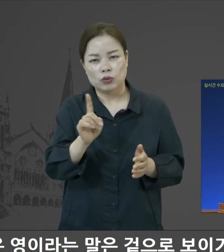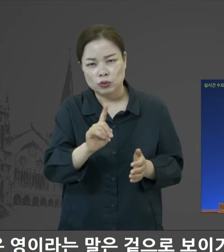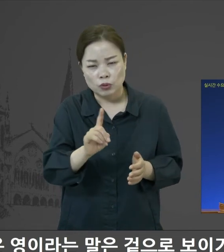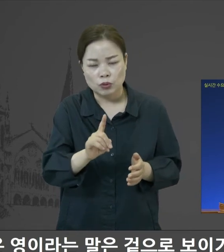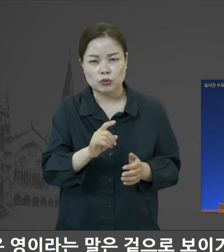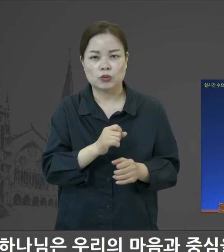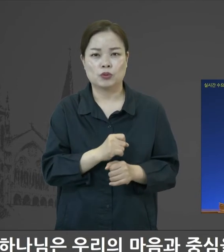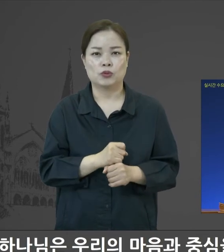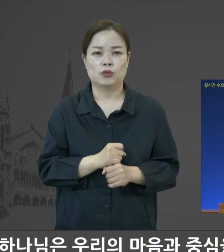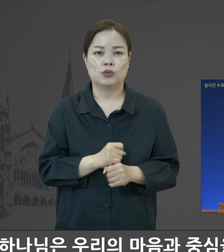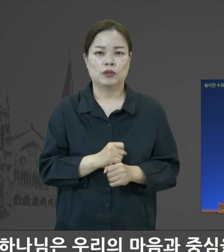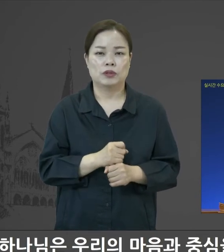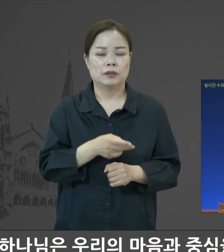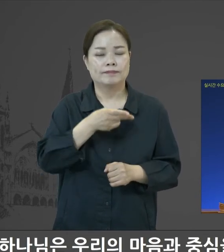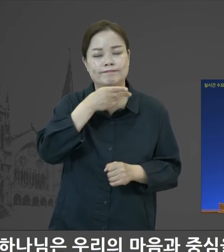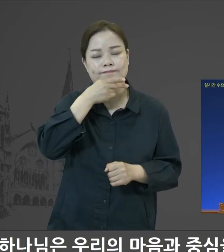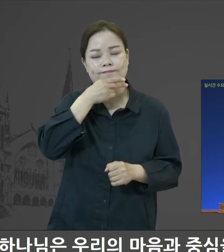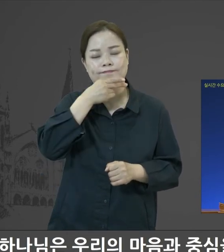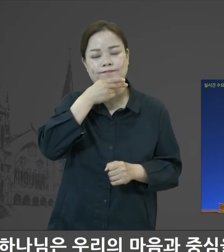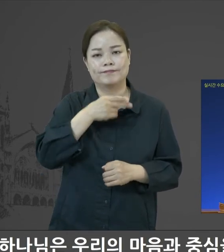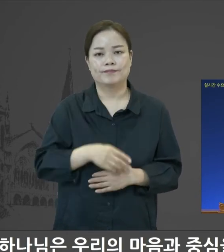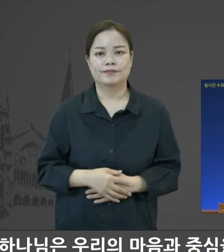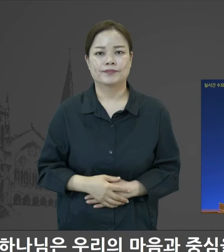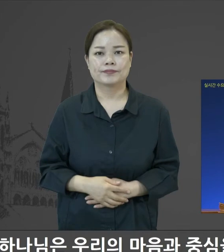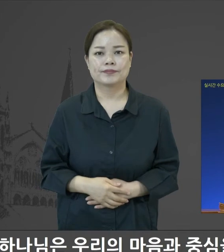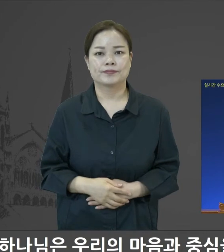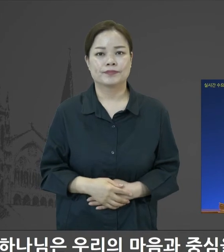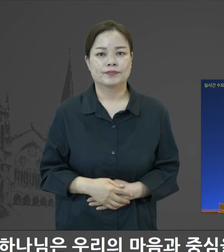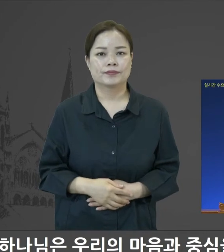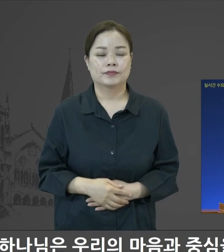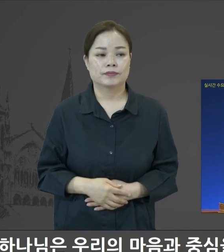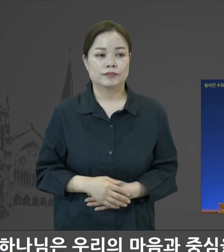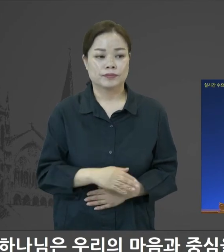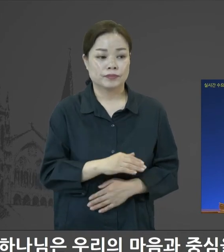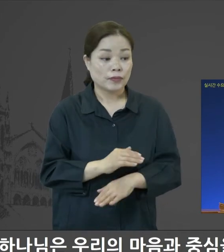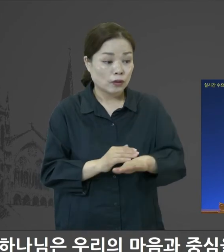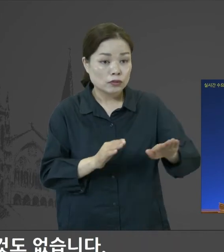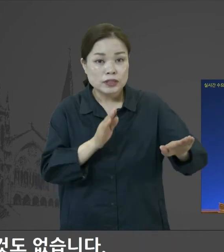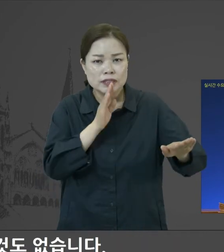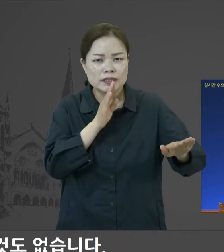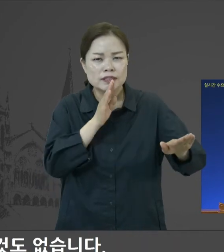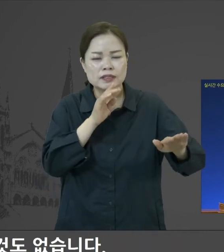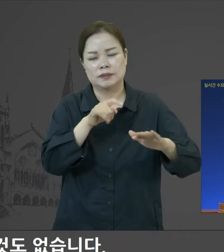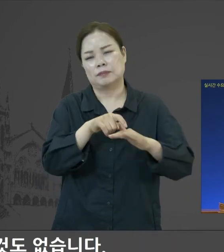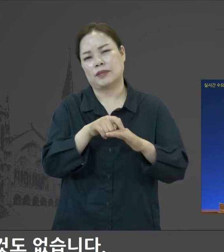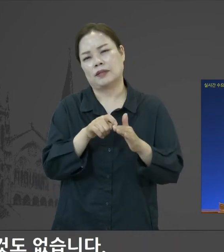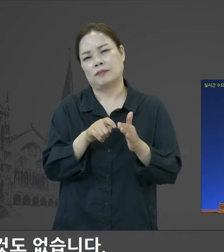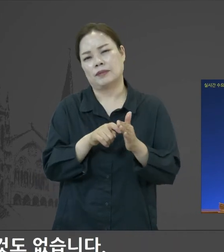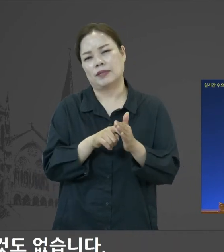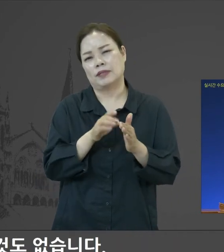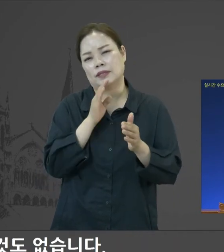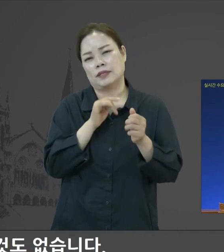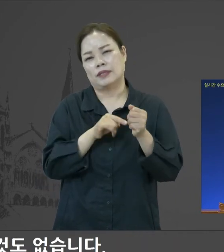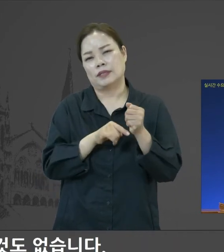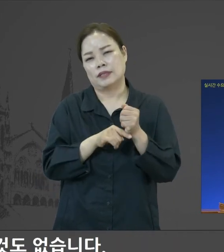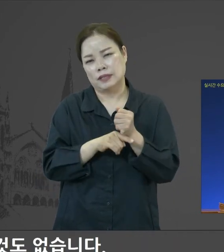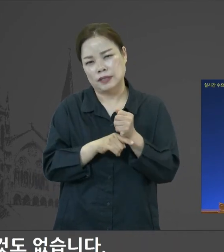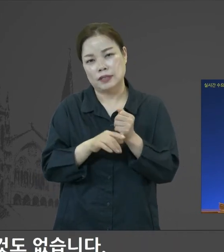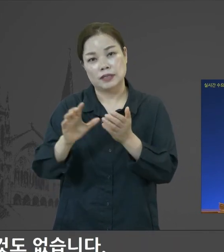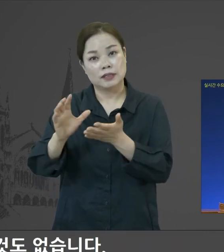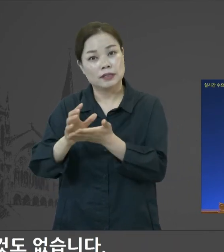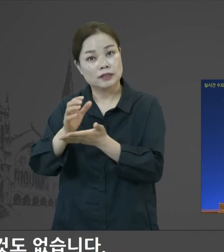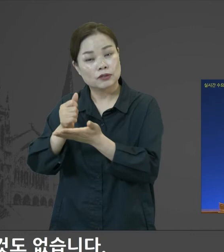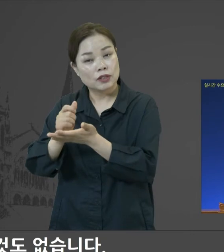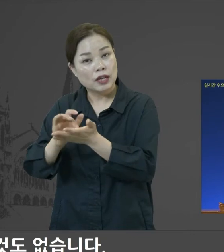것도 없는 것이죠. 그러기에 우리가 진실된 마음으로 진리 되신